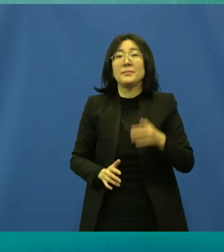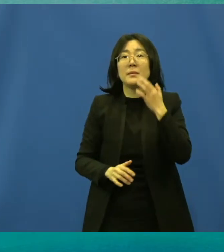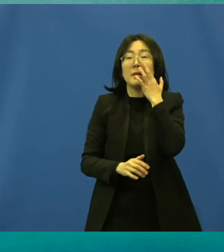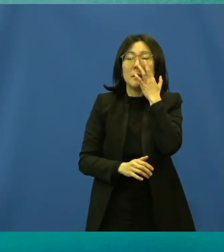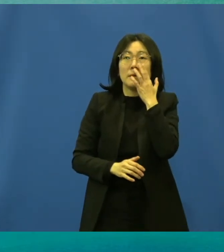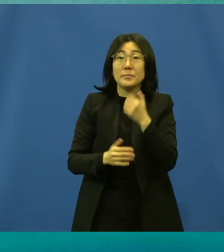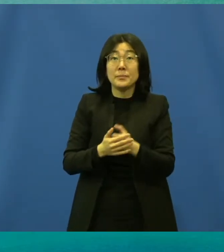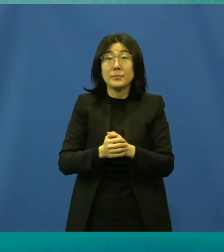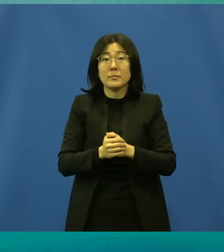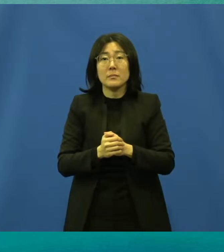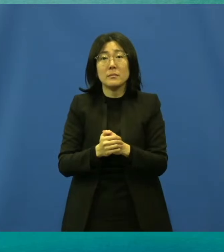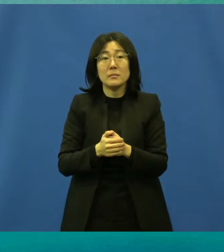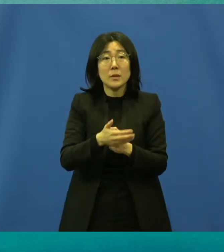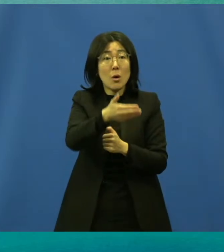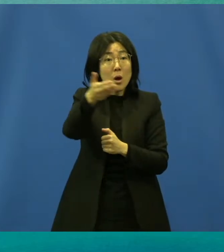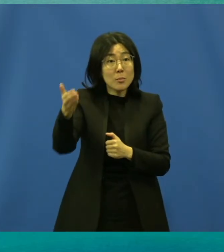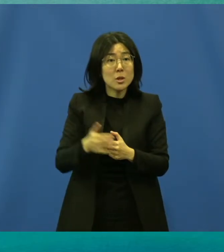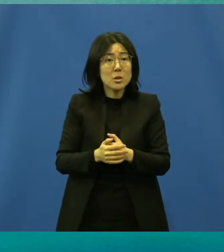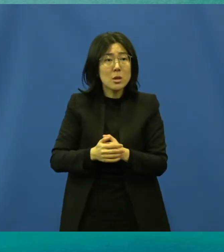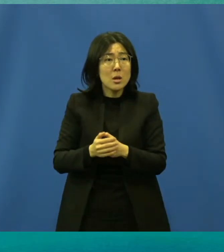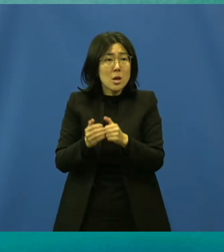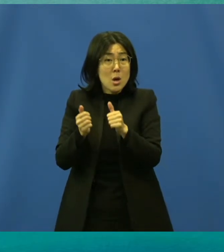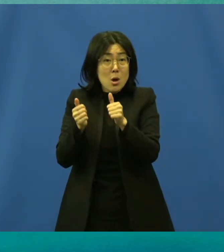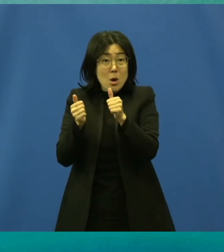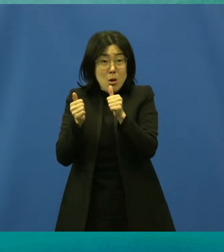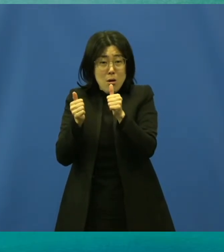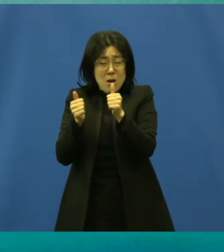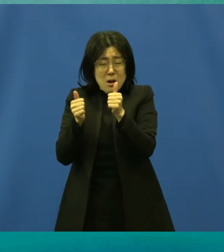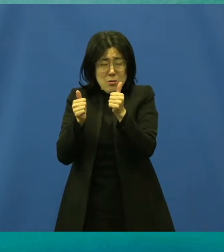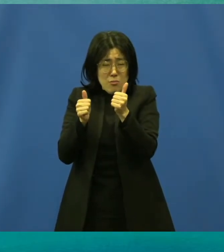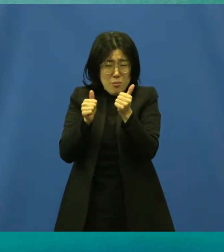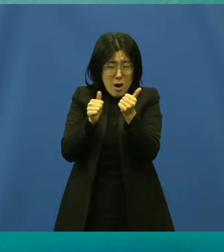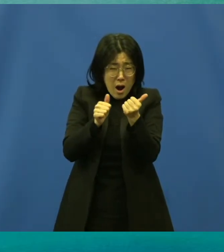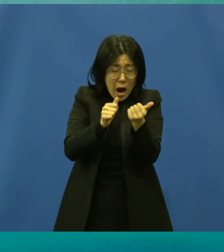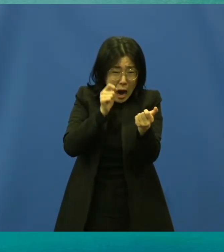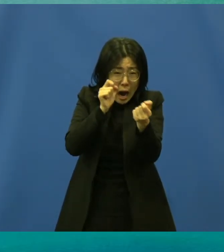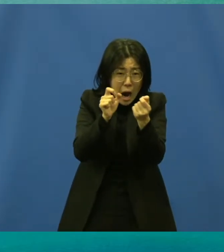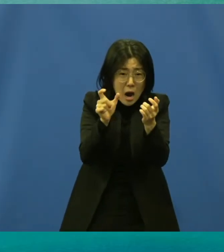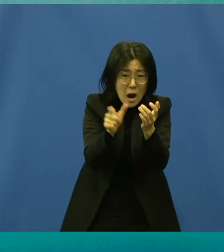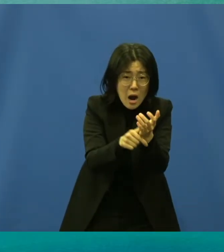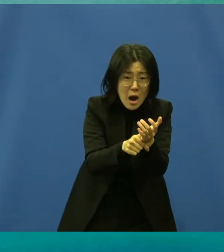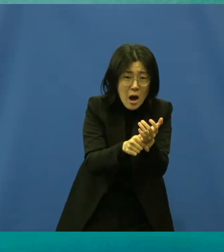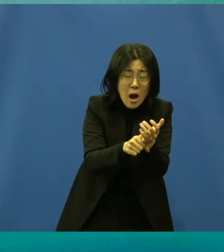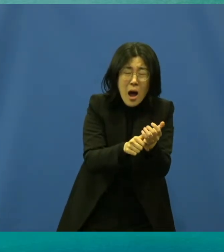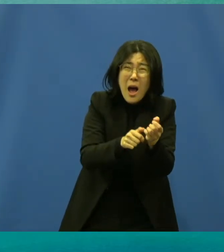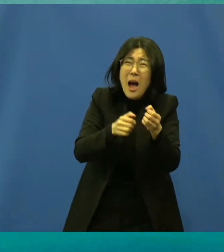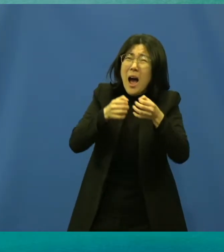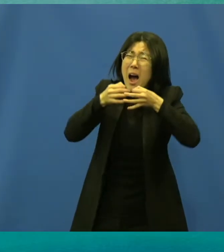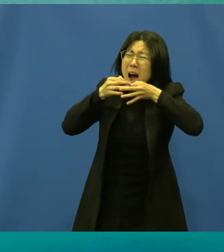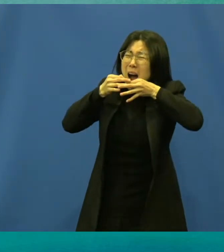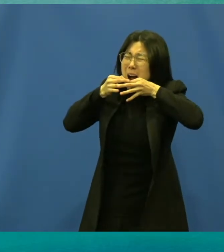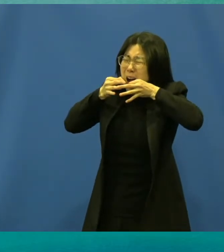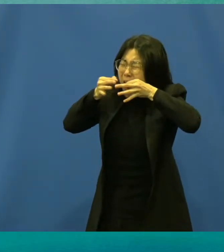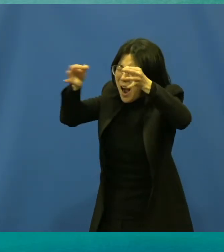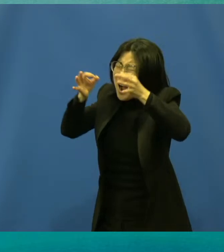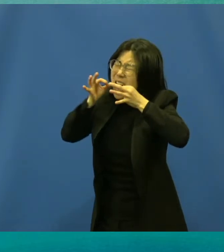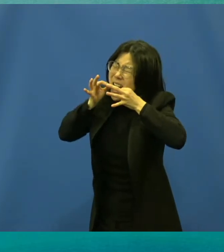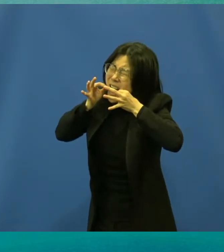여러분, 죽을 힘을 다해 기도해야 죽을 일에서 건짐을 받습니다.